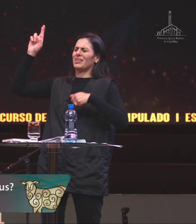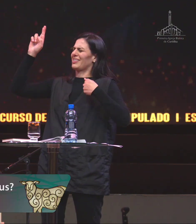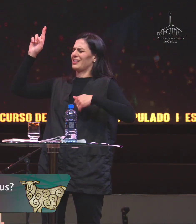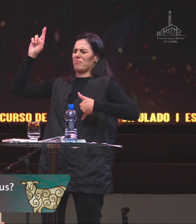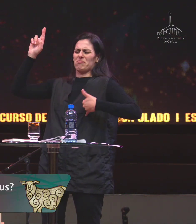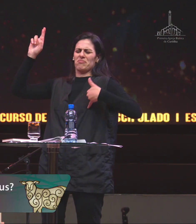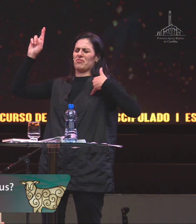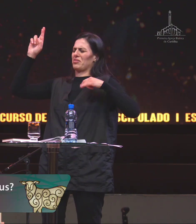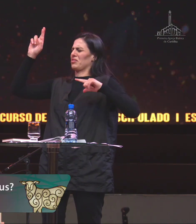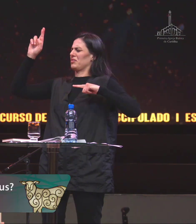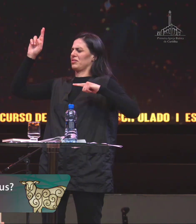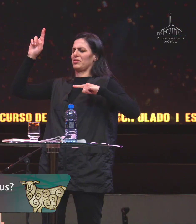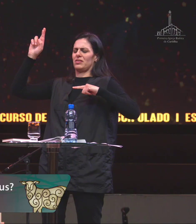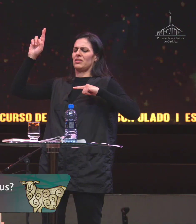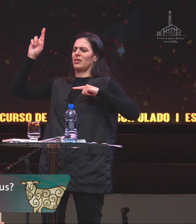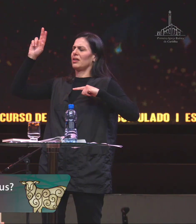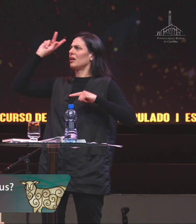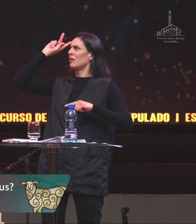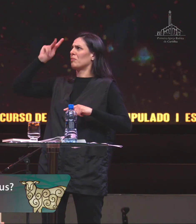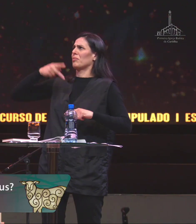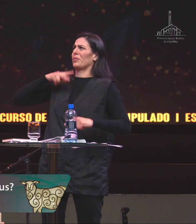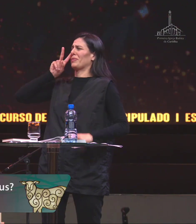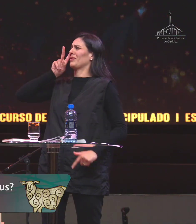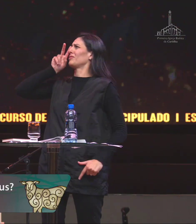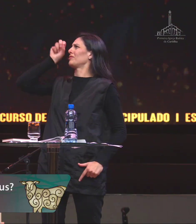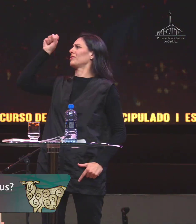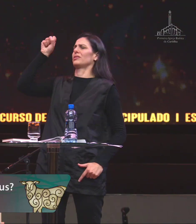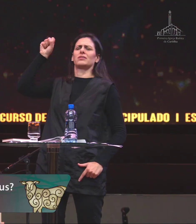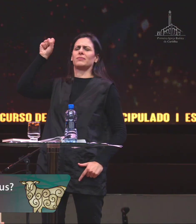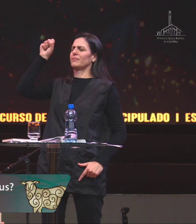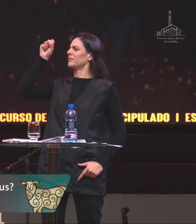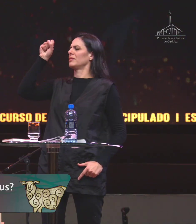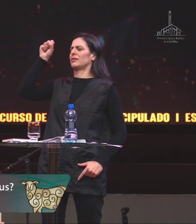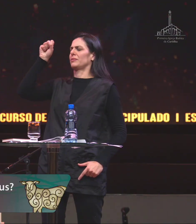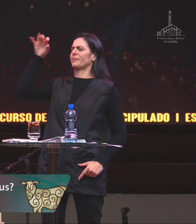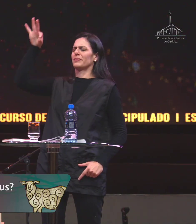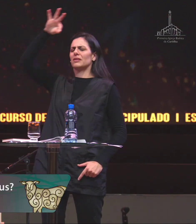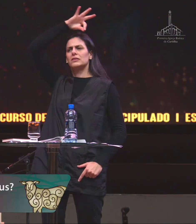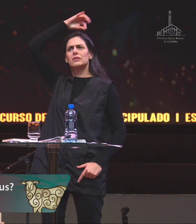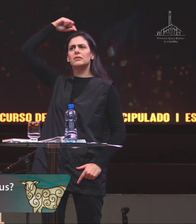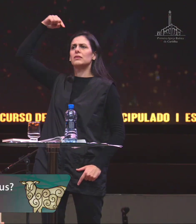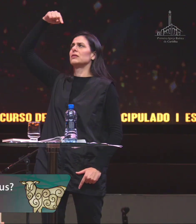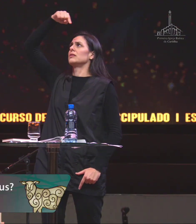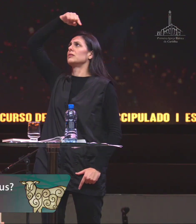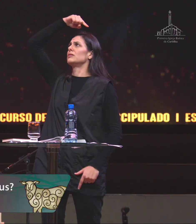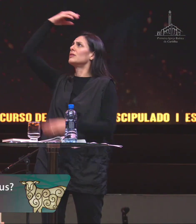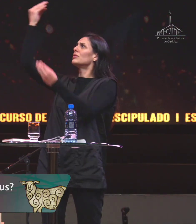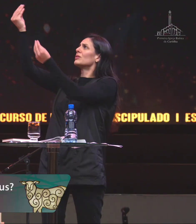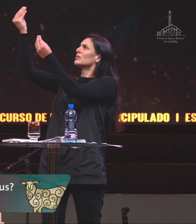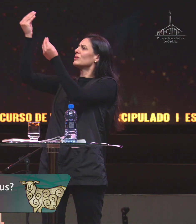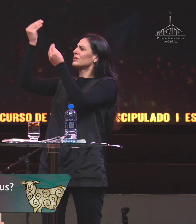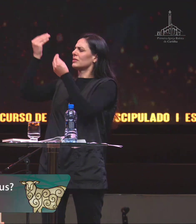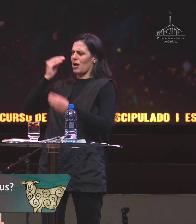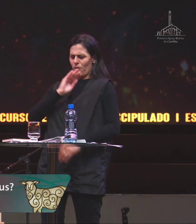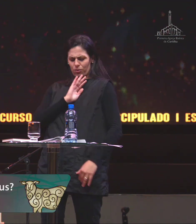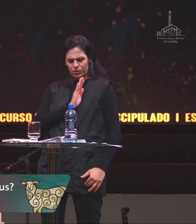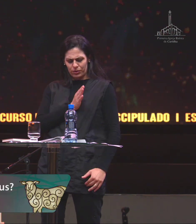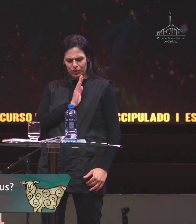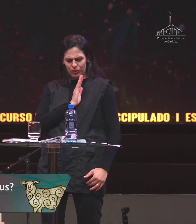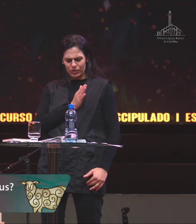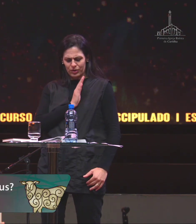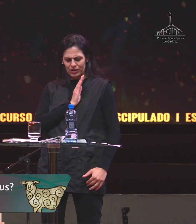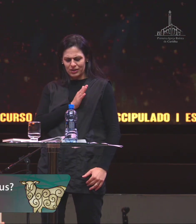vou deixar um minutinho para você fazer a sua oração, tá bom? Sobre aquilo que Deus falou aí. É o